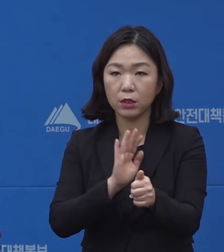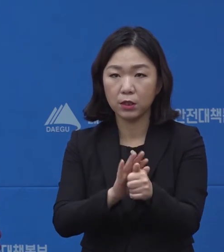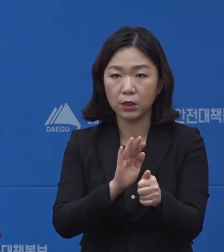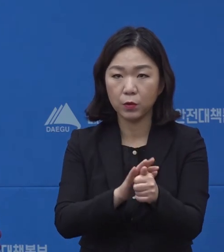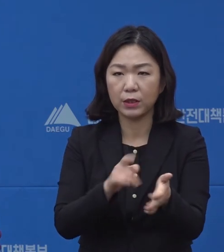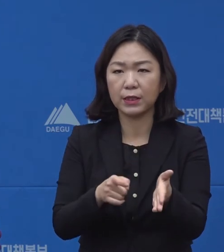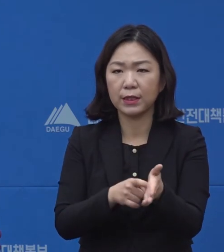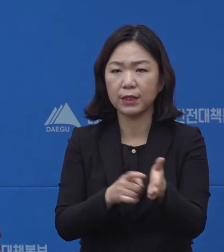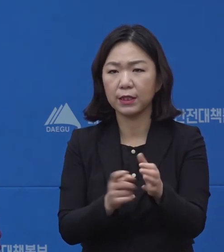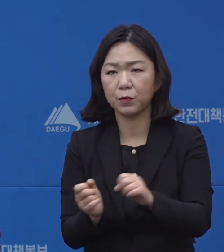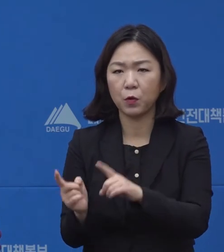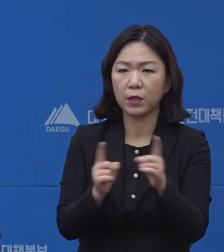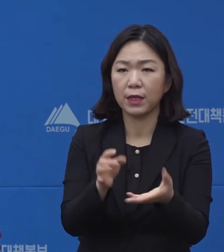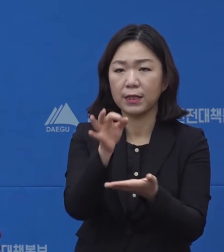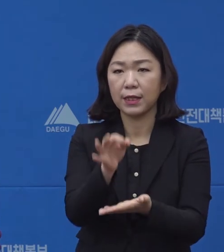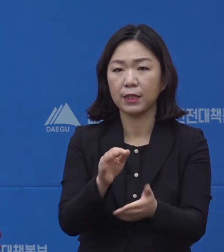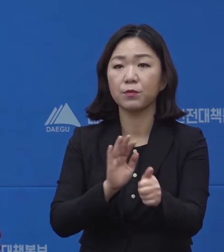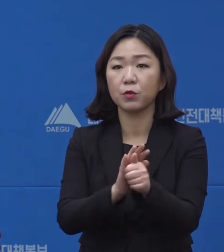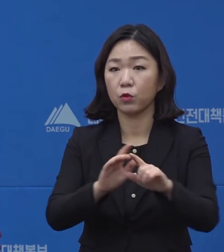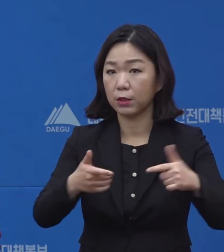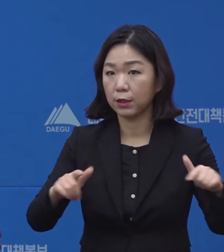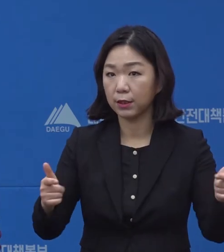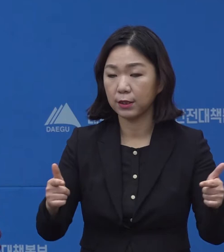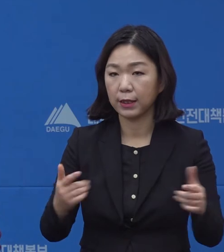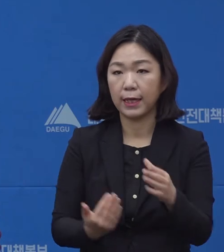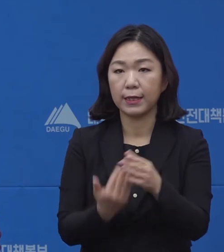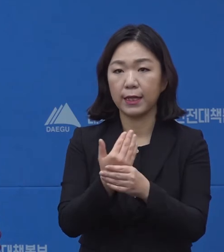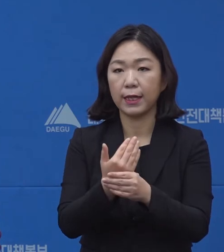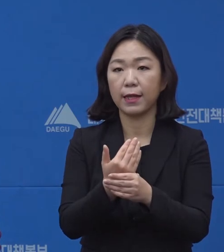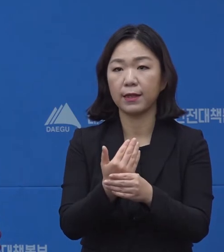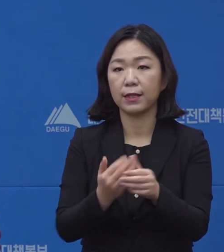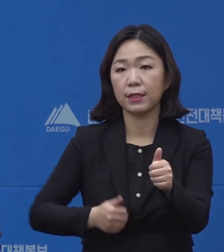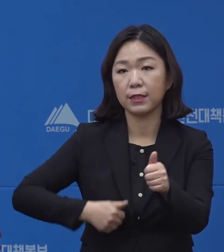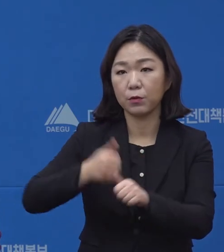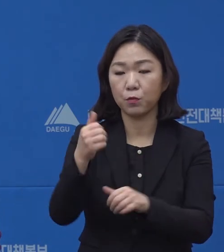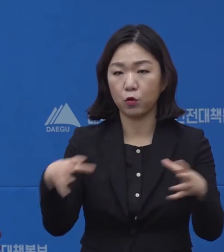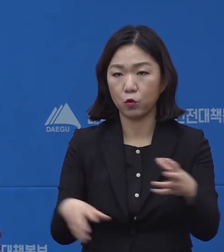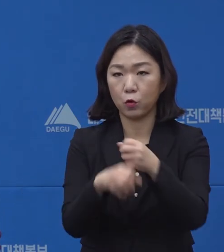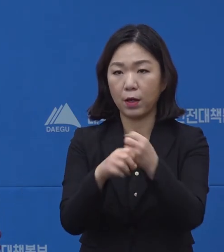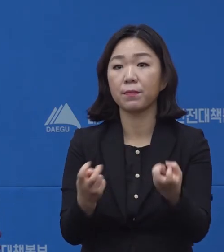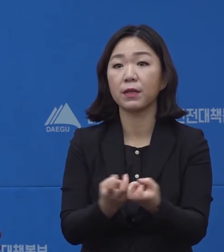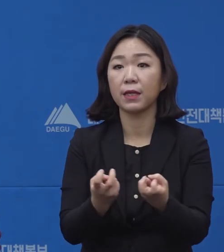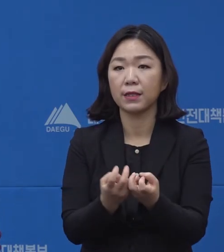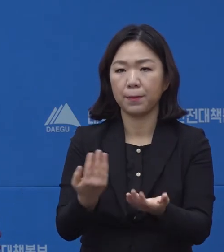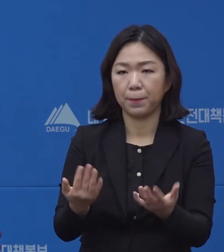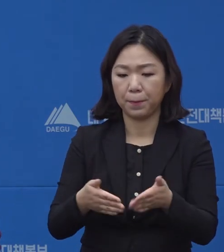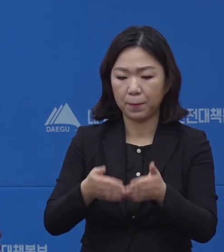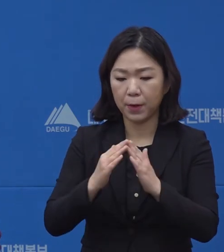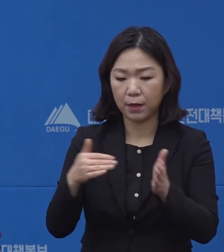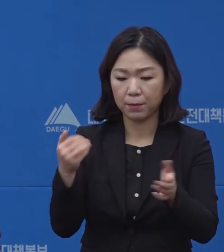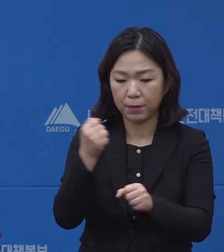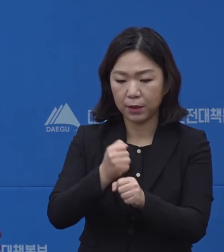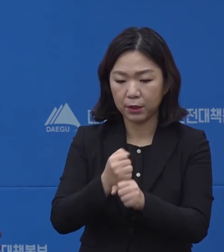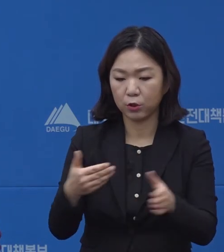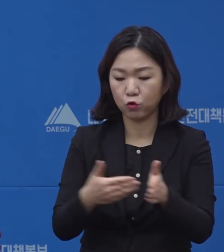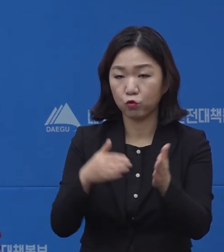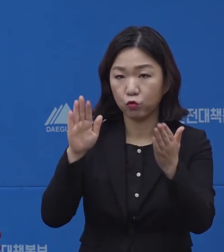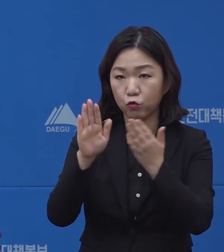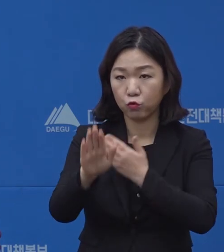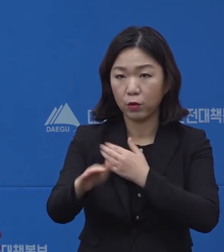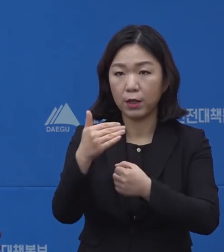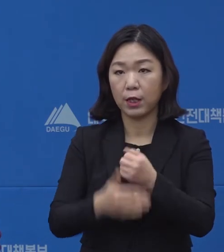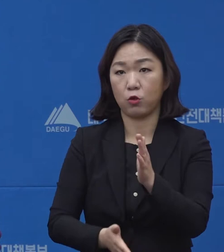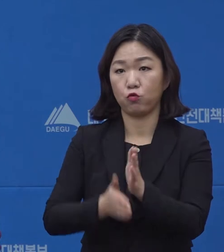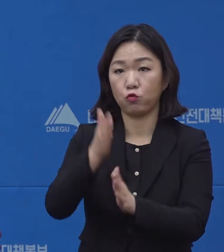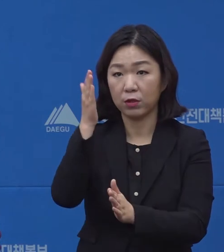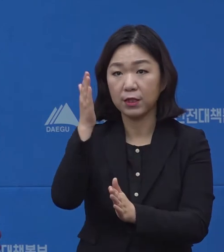자금 지원 등을 담은 재난 극복 종합 대책을 수립하여 빠른 시일 내에 대구시가 할 수 있는